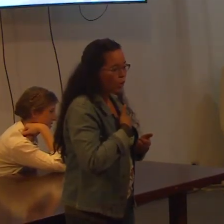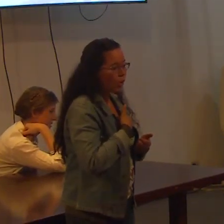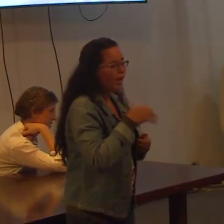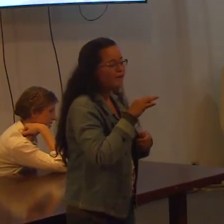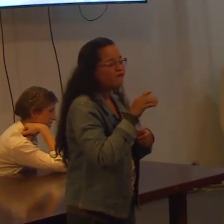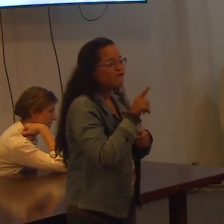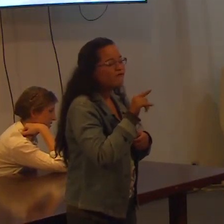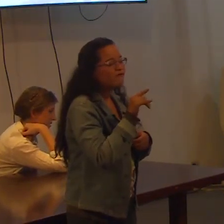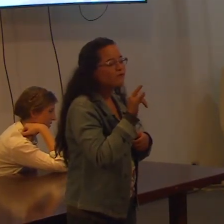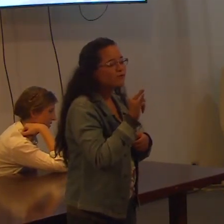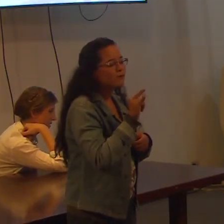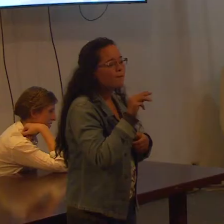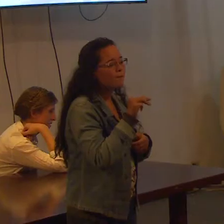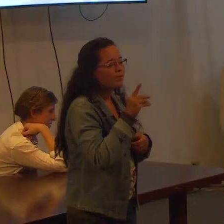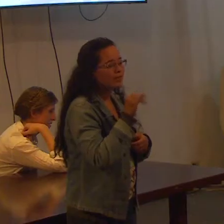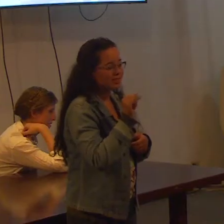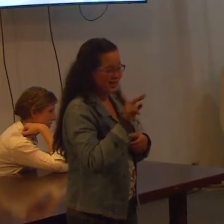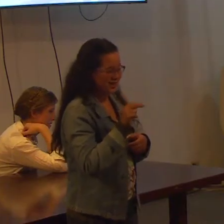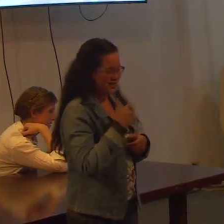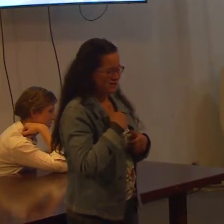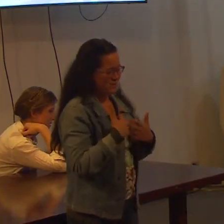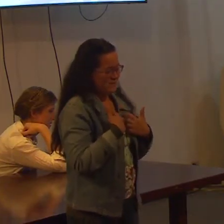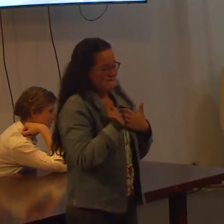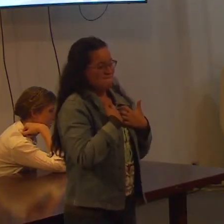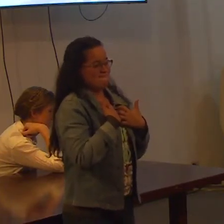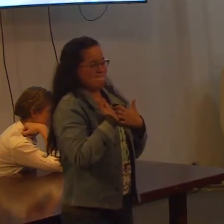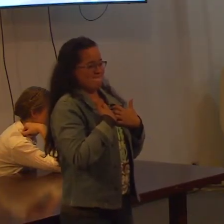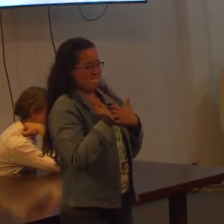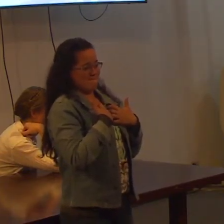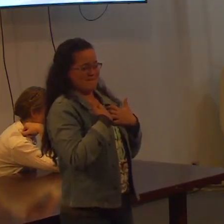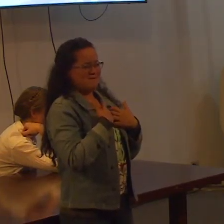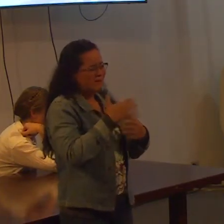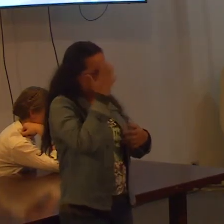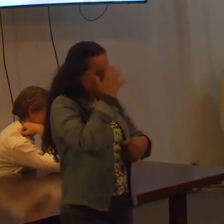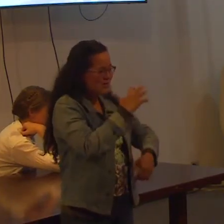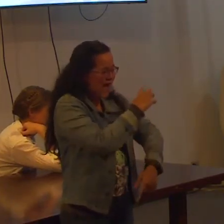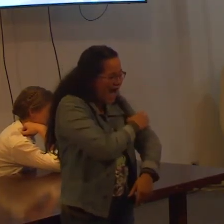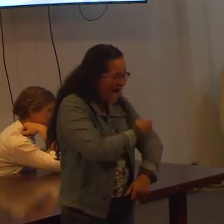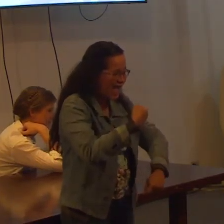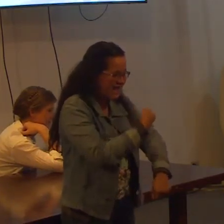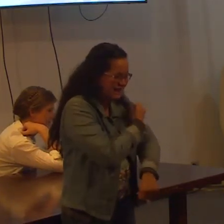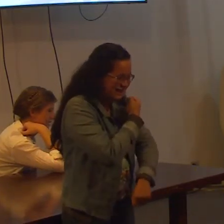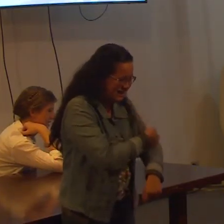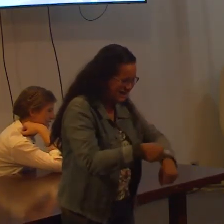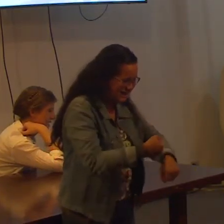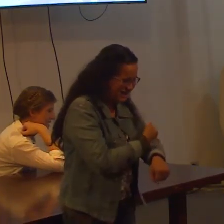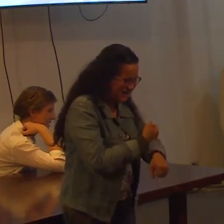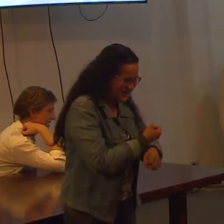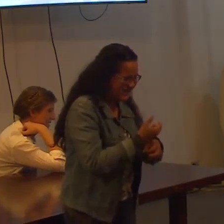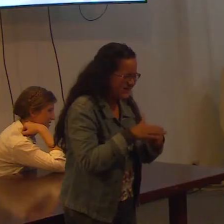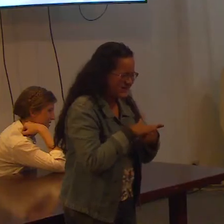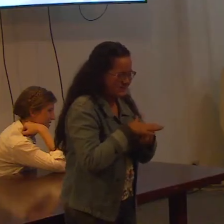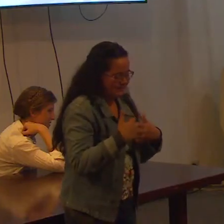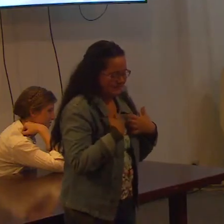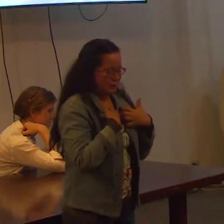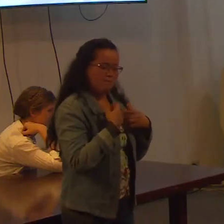Fundir con un poco de miedo, porque soy un imán a los golpes, pellizcos y mordidas. Pero sin importar estos